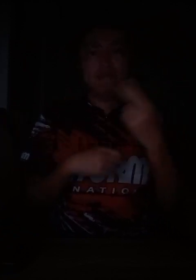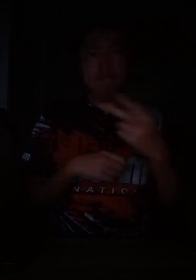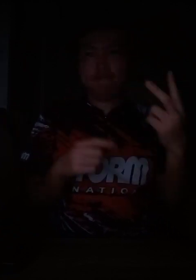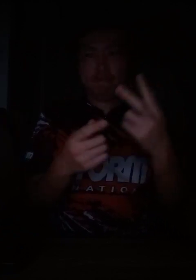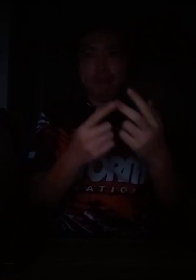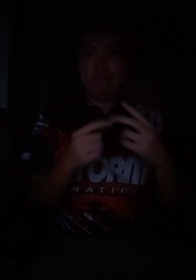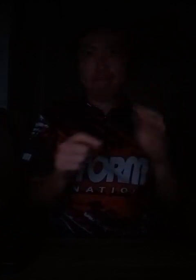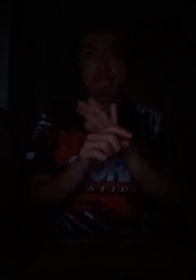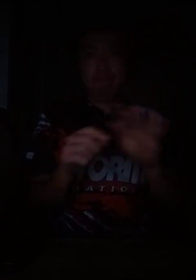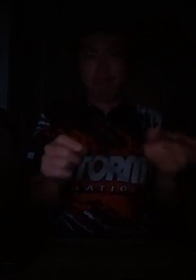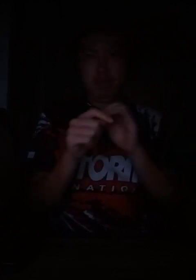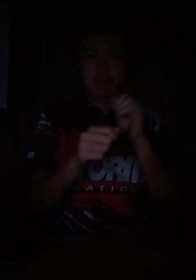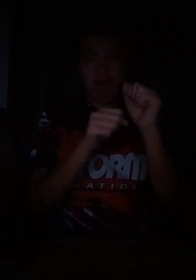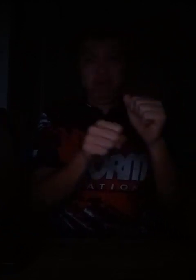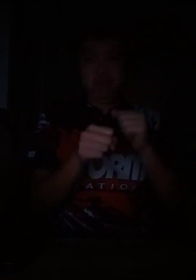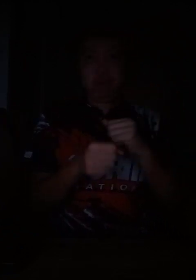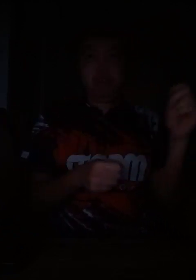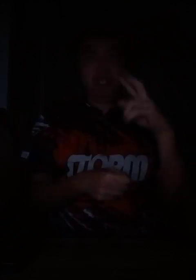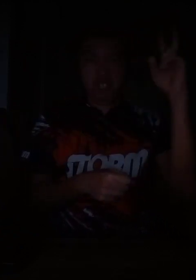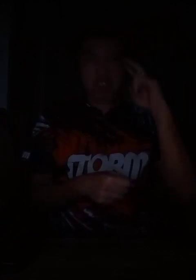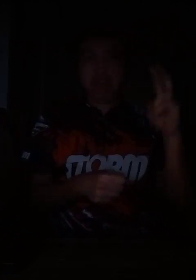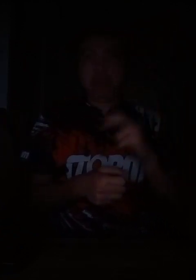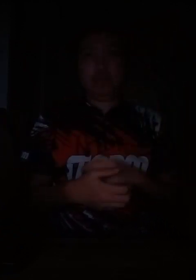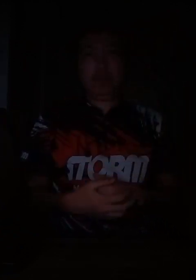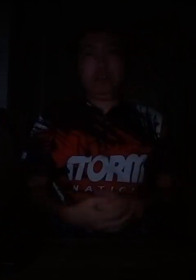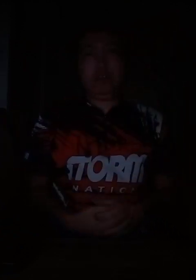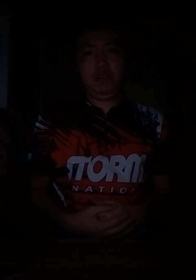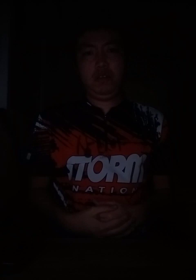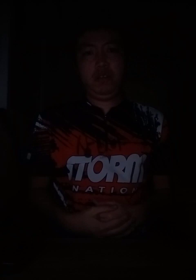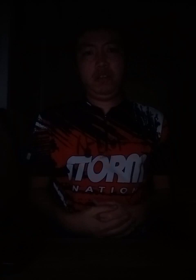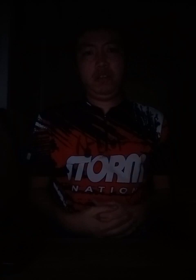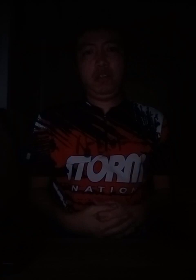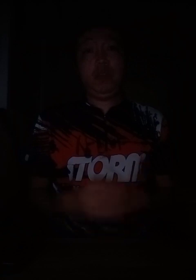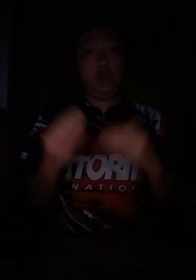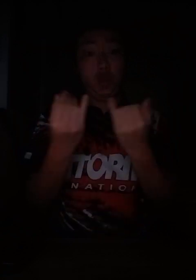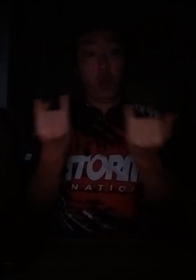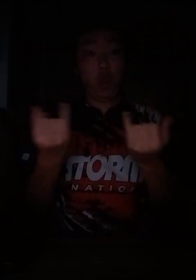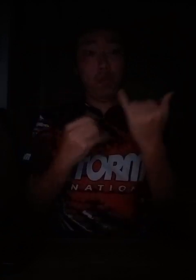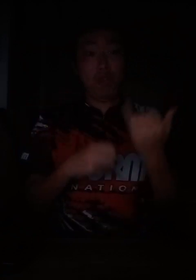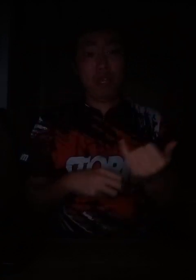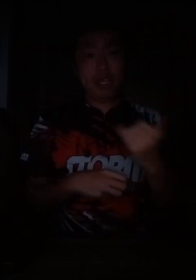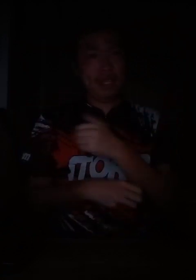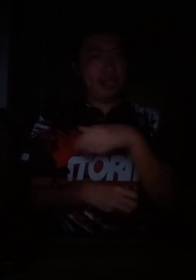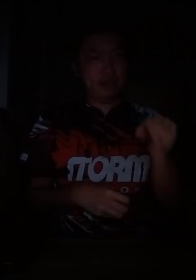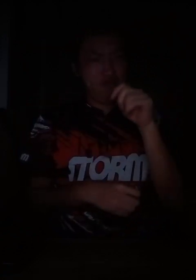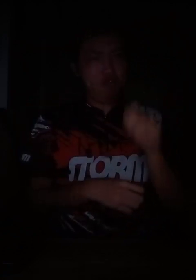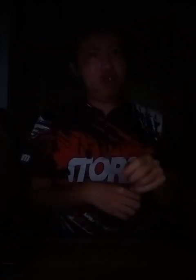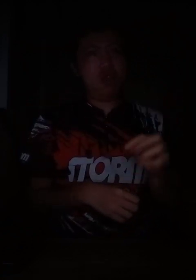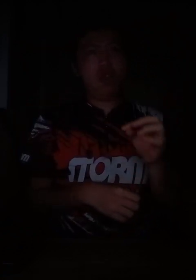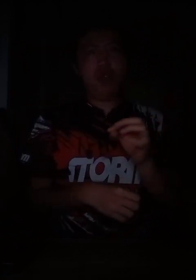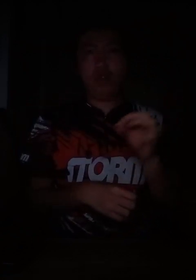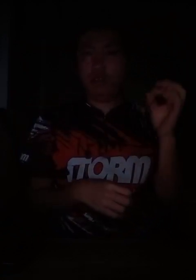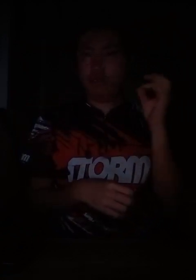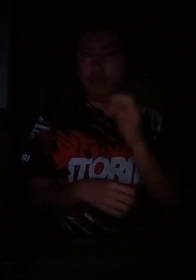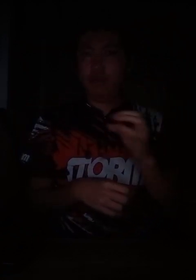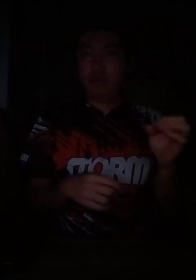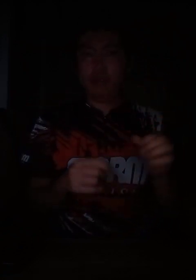상당의 금부치를 훔치려고 범행을 저질렀습니다. 검찰은 사형을 구형했고 1심 재판부는 무기징역을